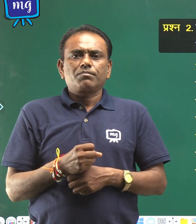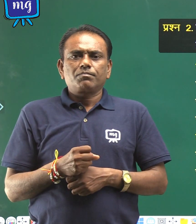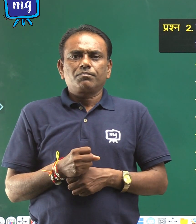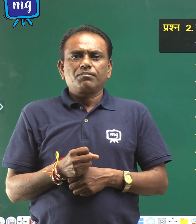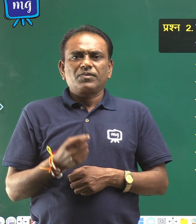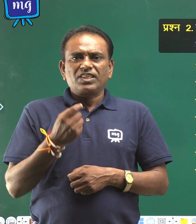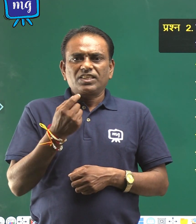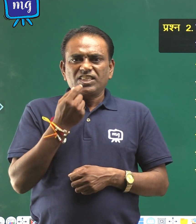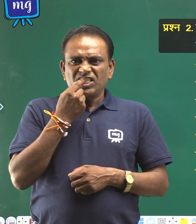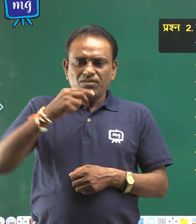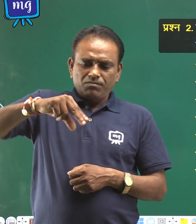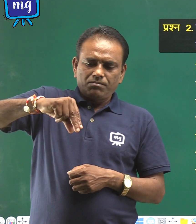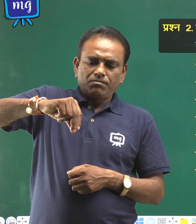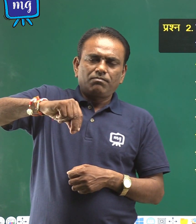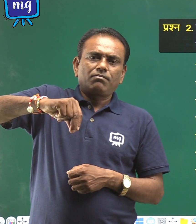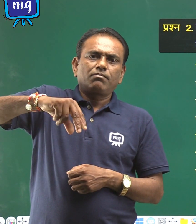रसगुल्ला,